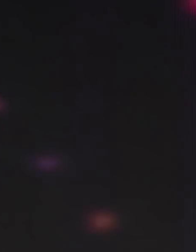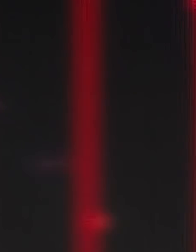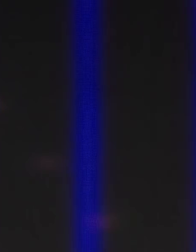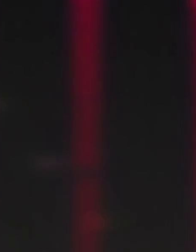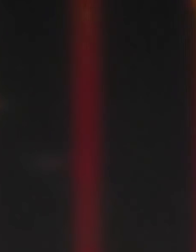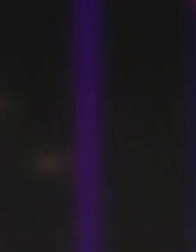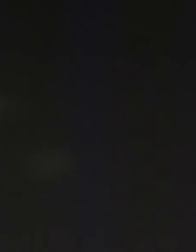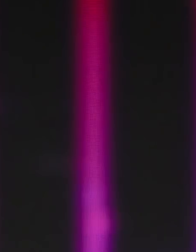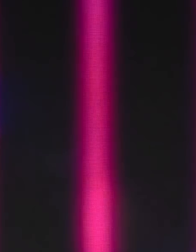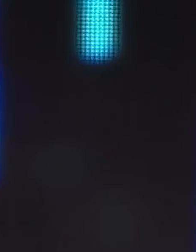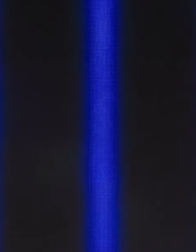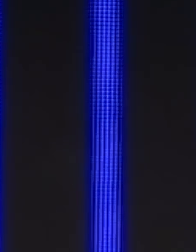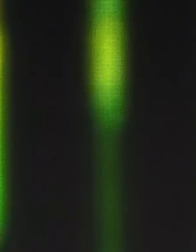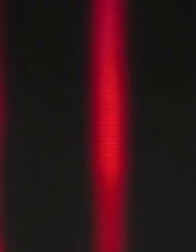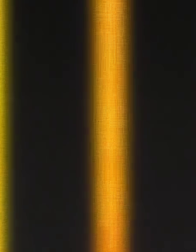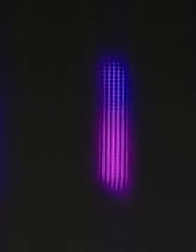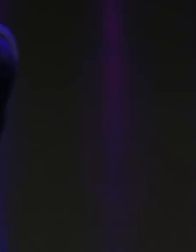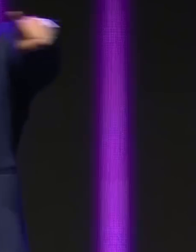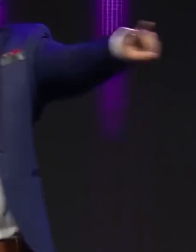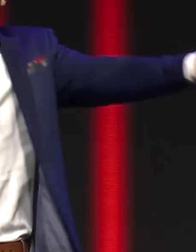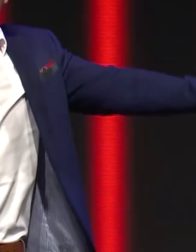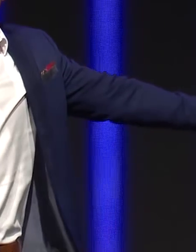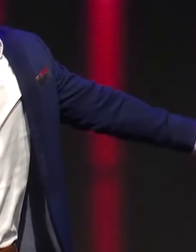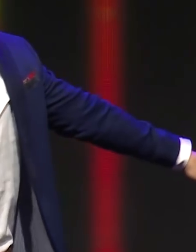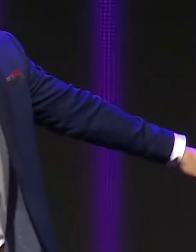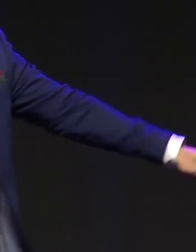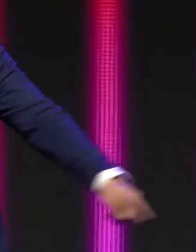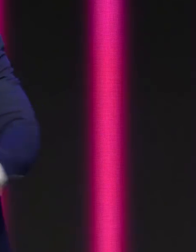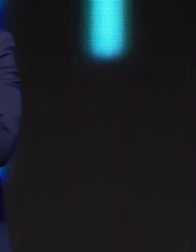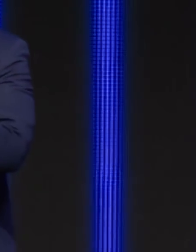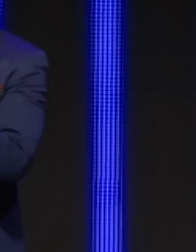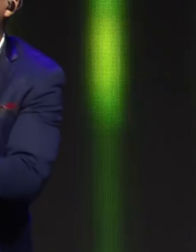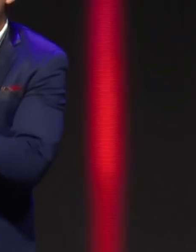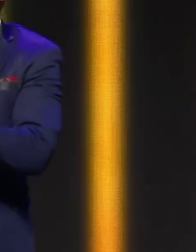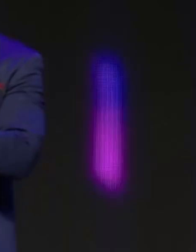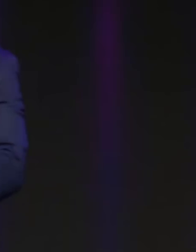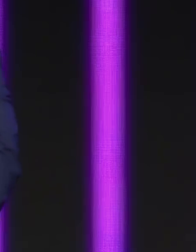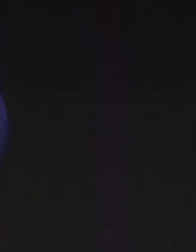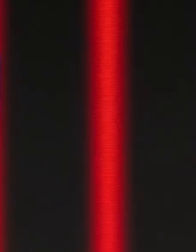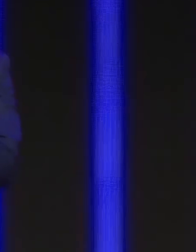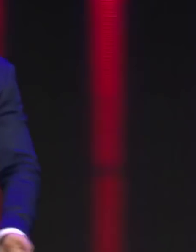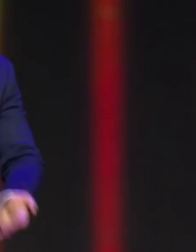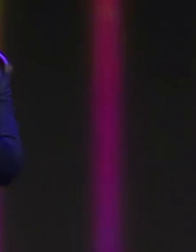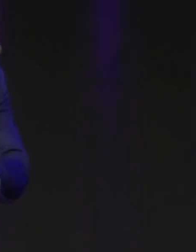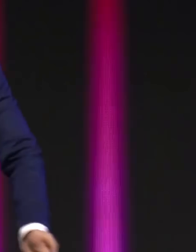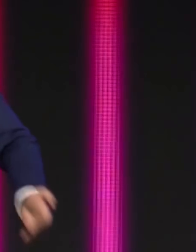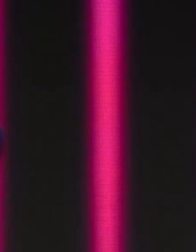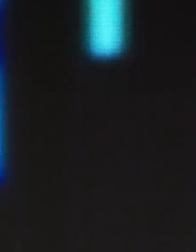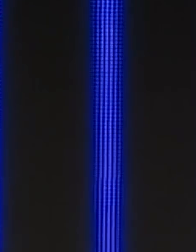Kau ditinggikan Tuhan atas tempat ini, atas setiap rumah-rumah Tuhan. Yes